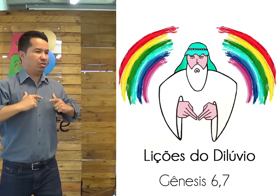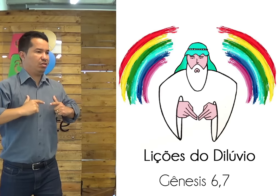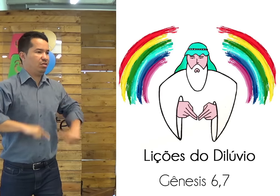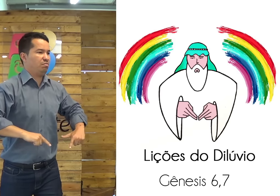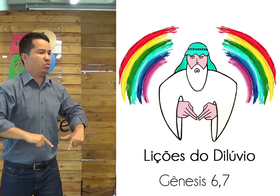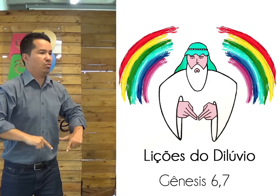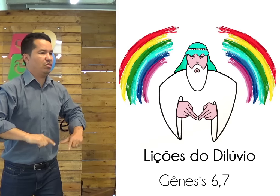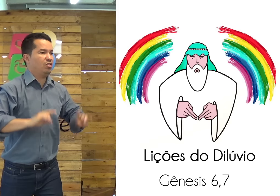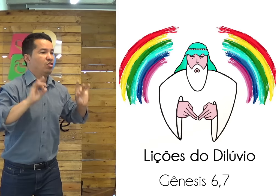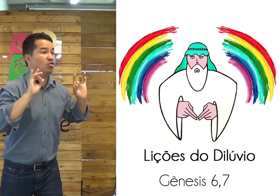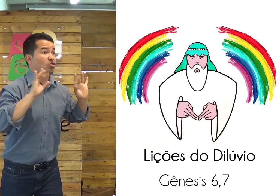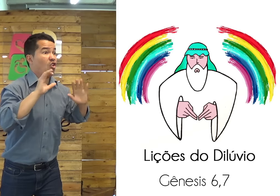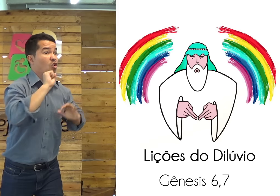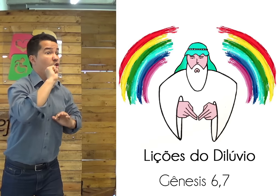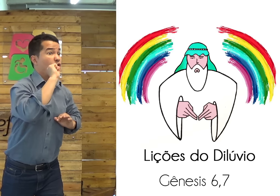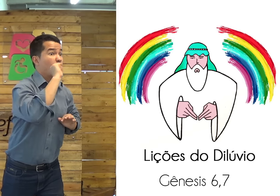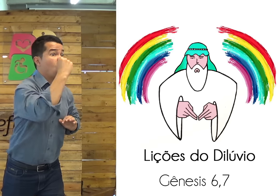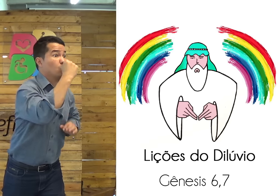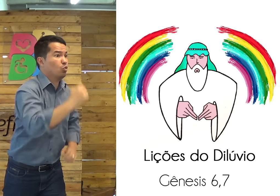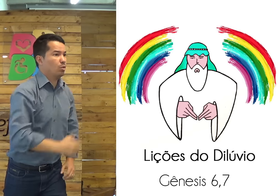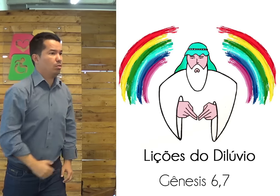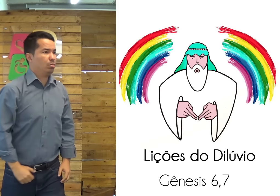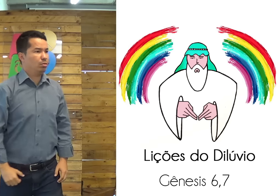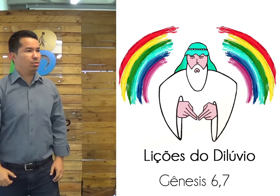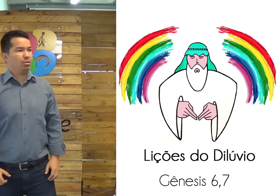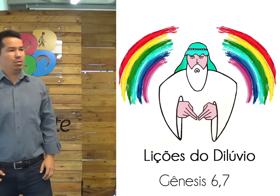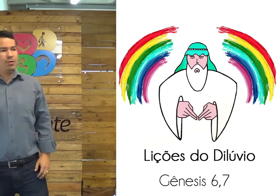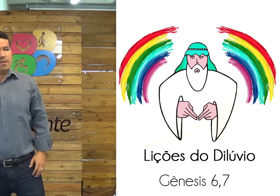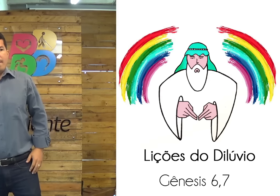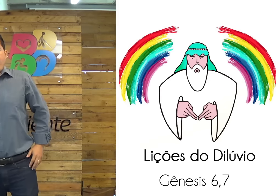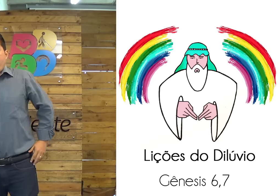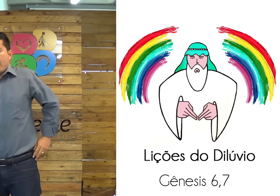santificaram que são que eram pessoas limpas só